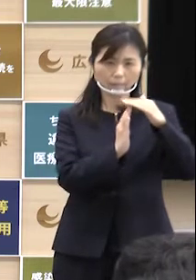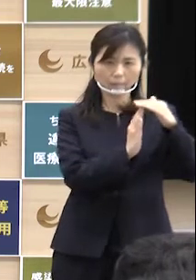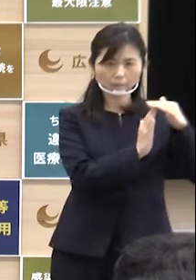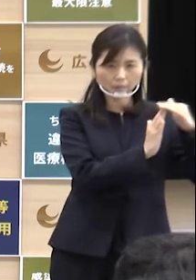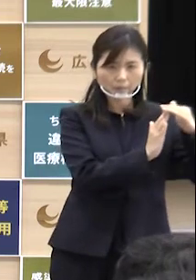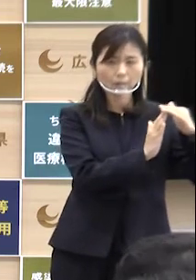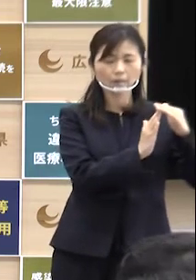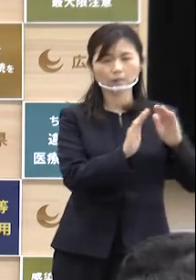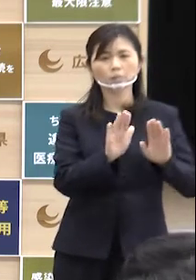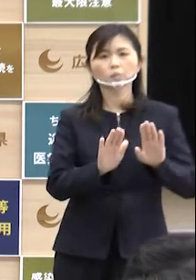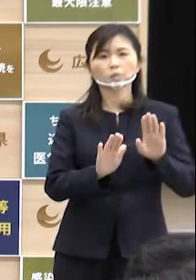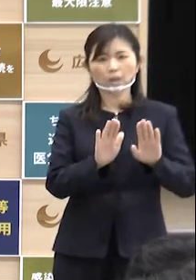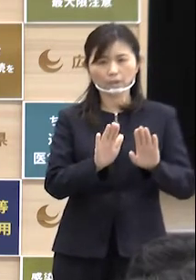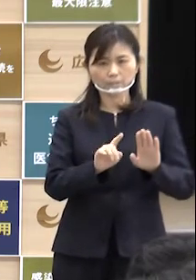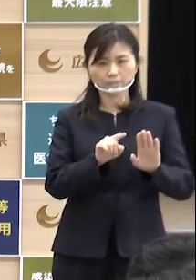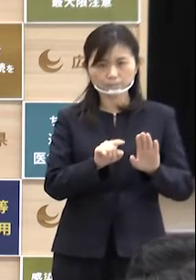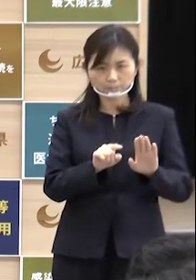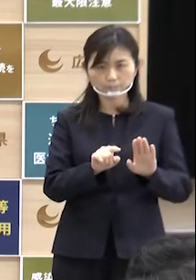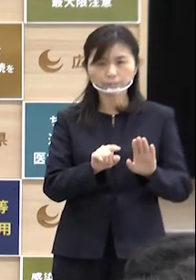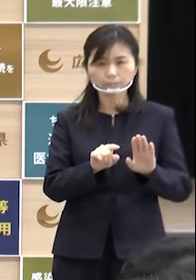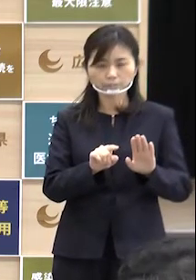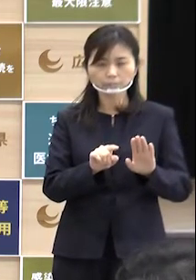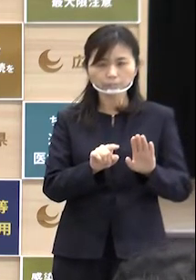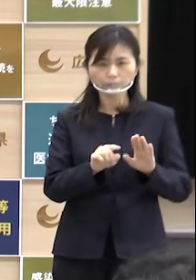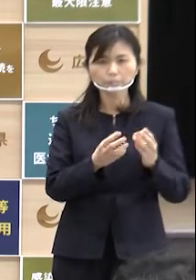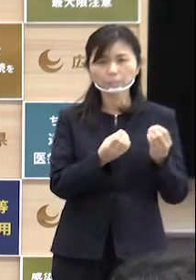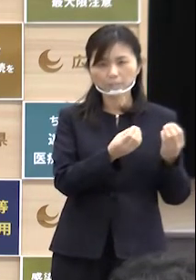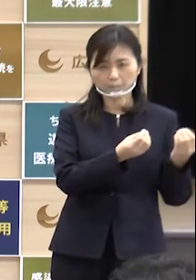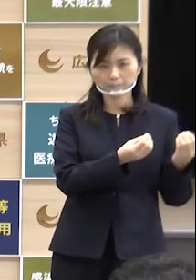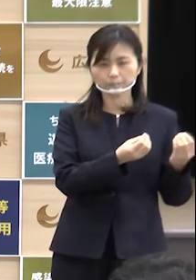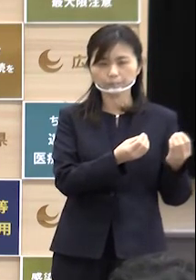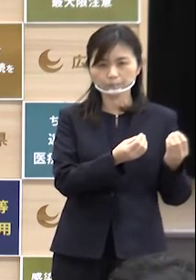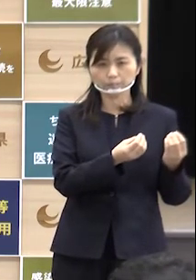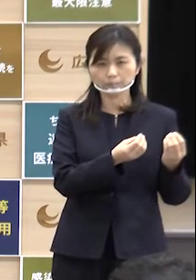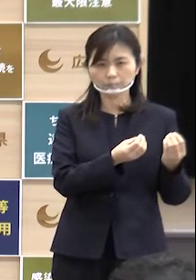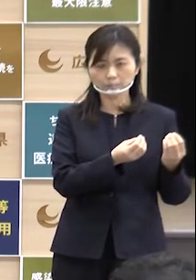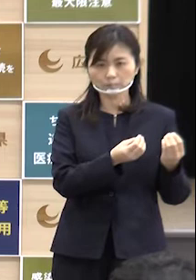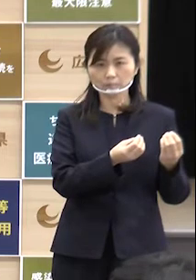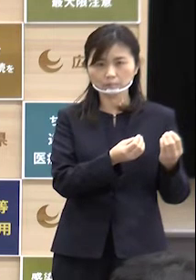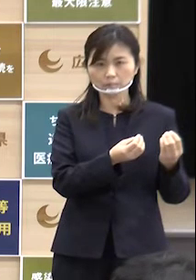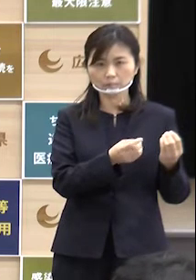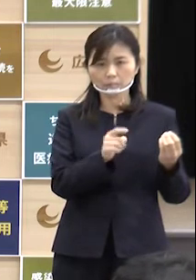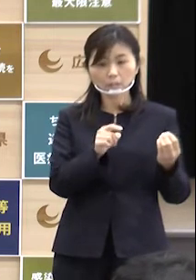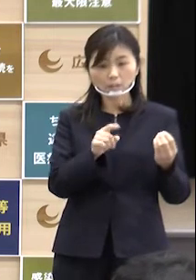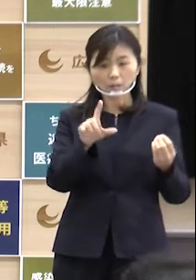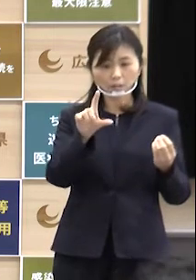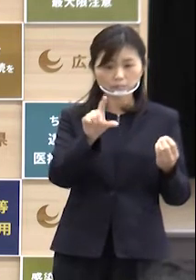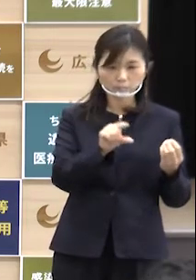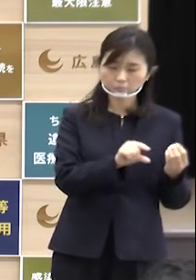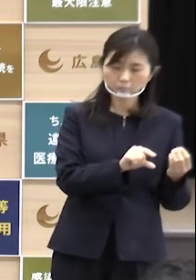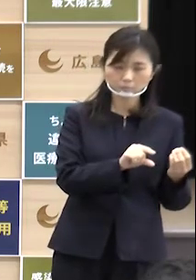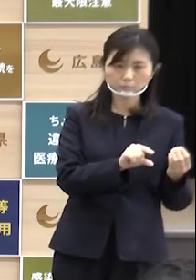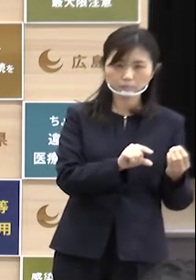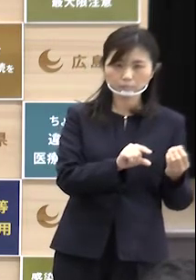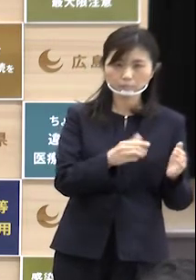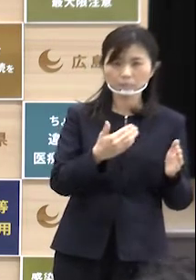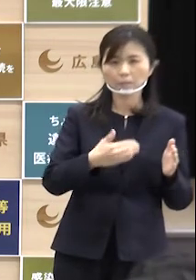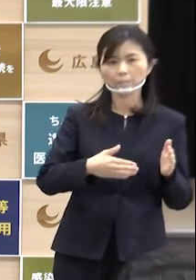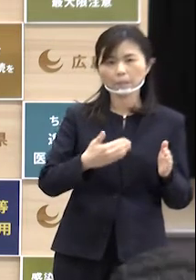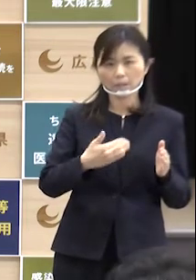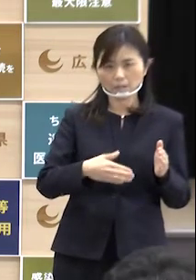の状態にあるというところは変化があってですね、これでピークアウトに至っているというふうにはま